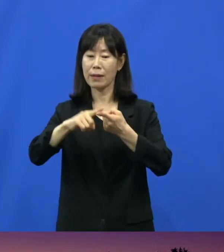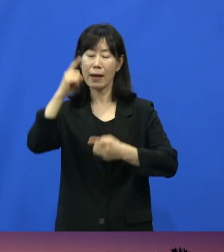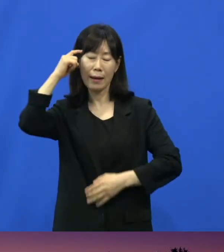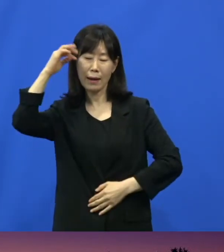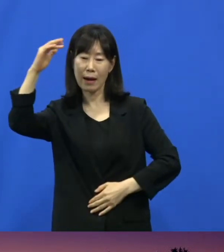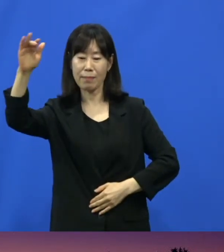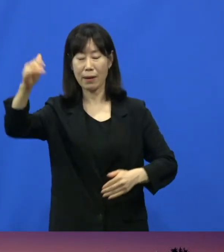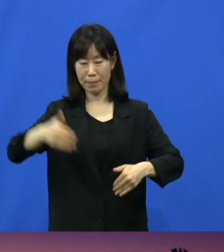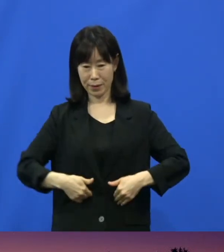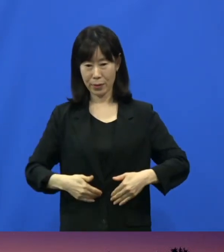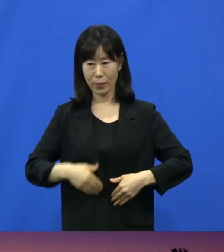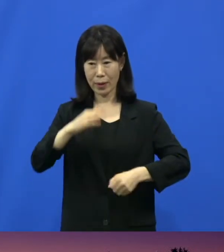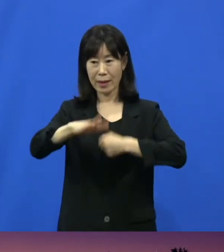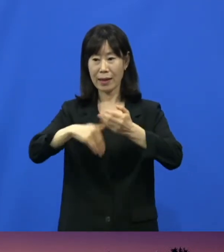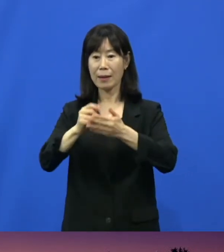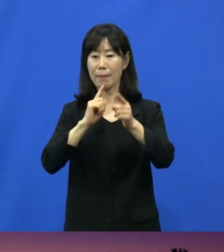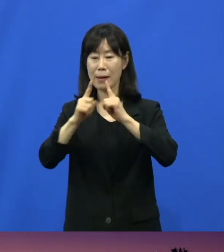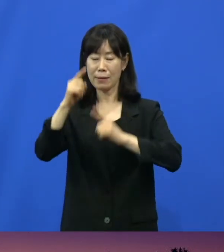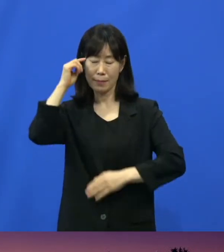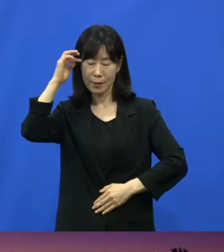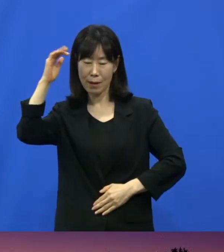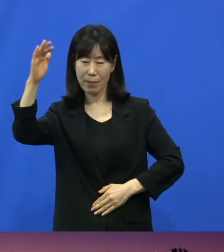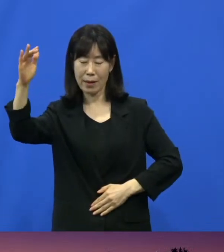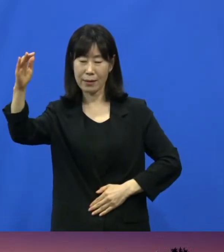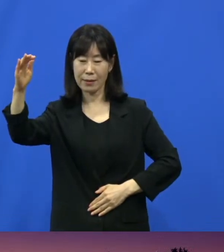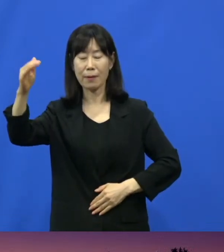이 말씀을 사모해야 돼요.